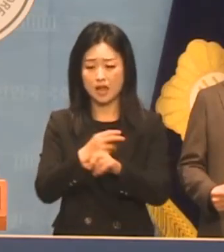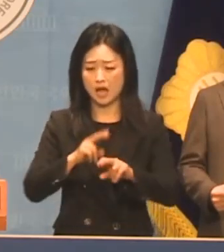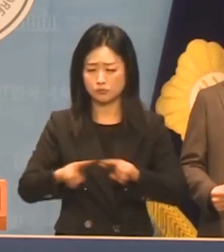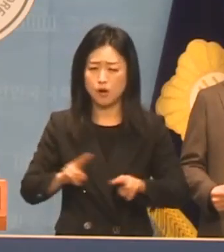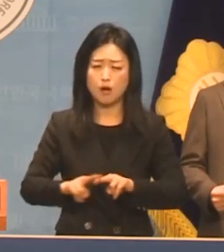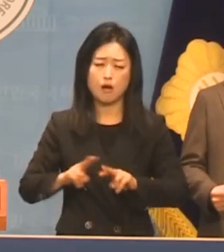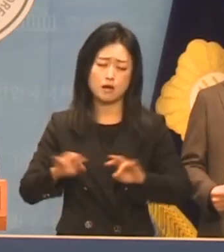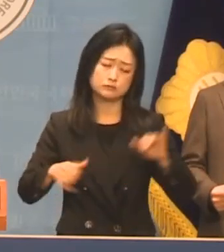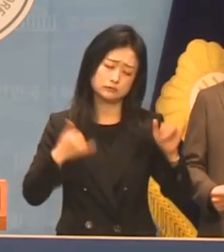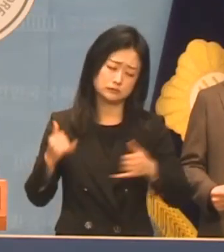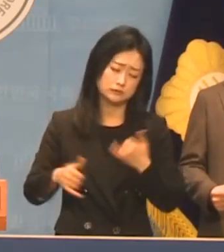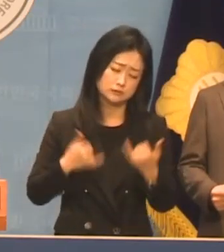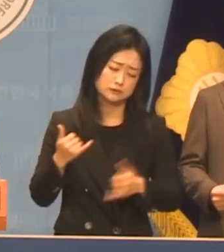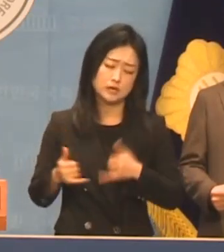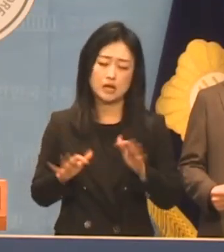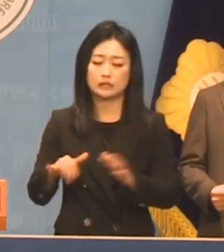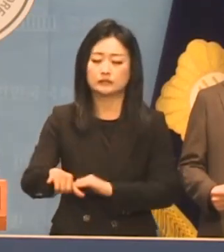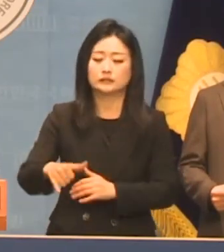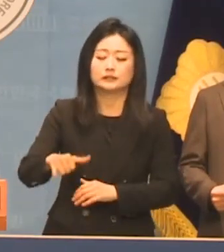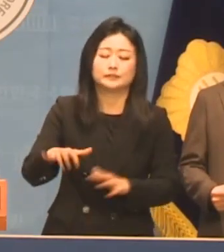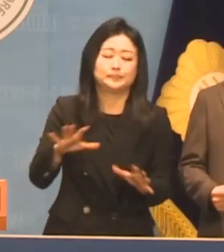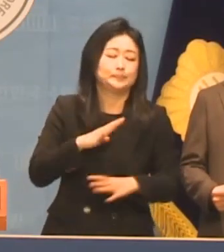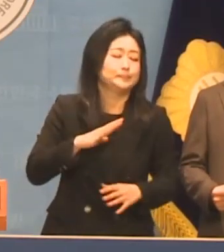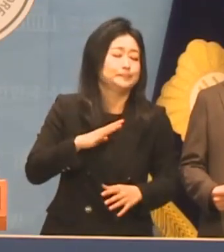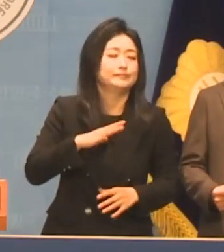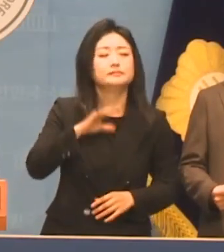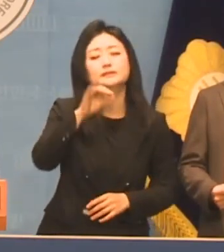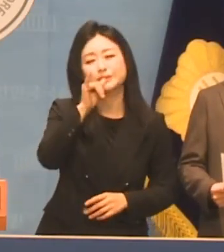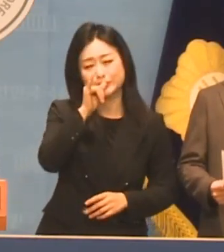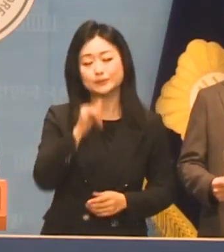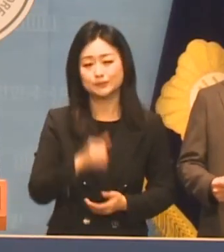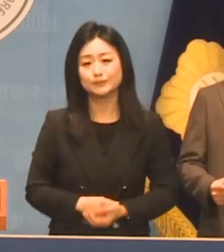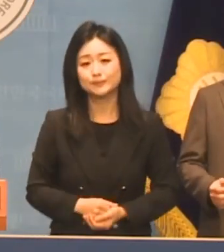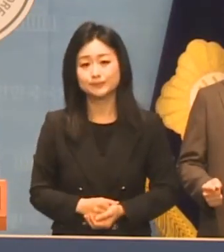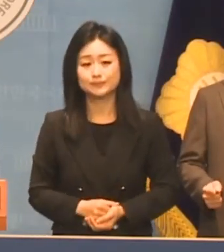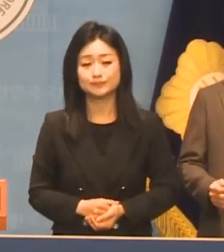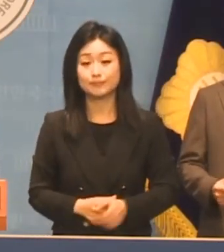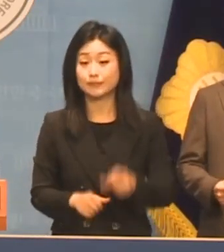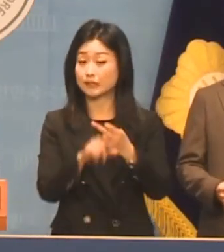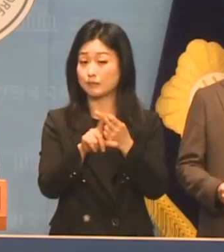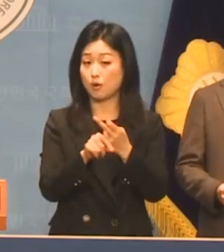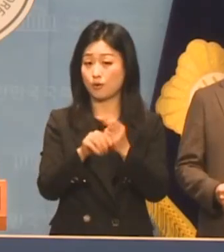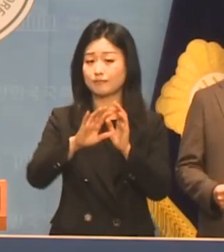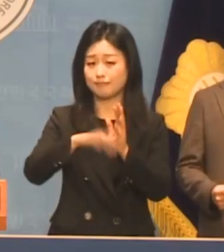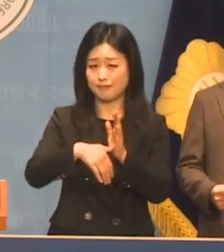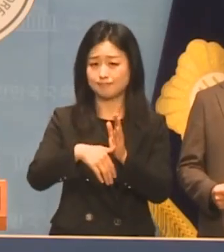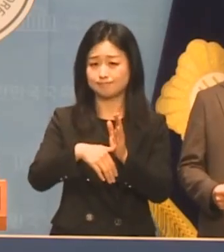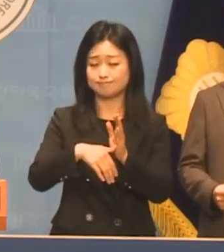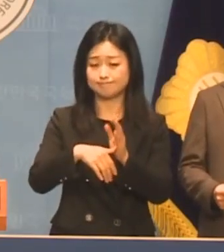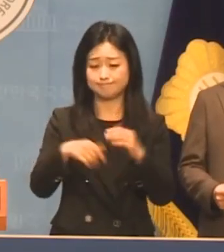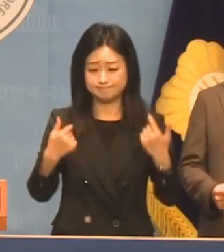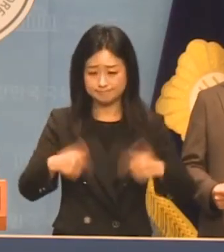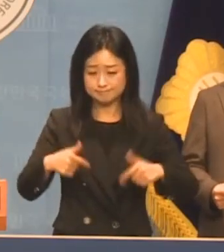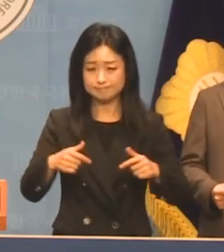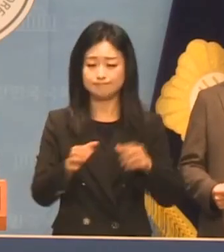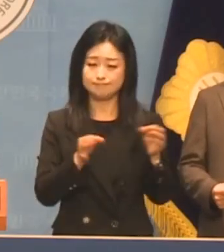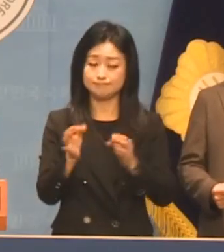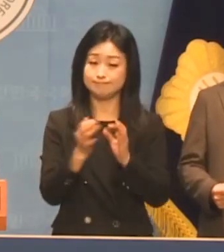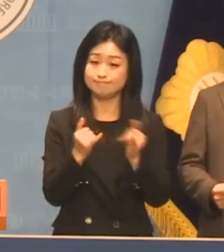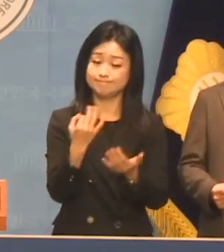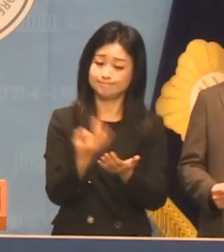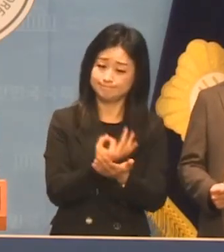전화일까 걸려오는 전화조차 받기가 두렵다고 하십니다. 12월 연말은 소상공인